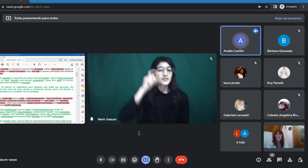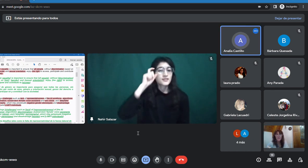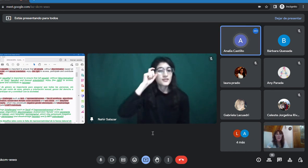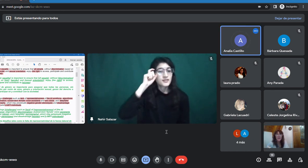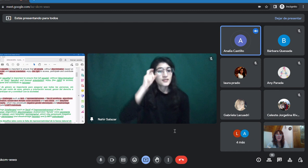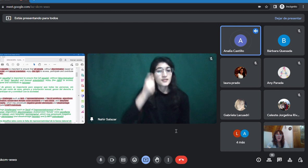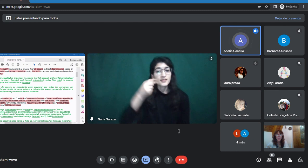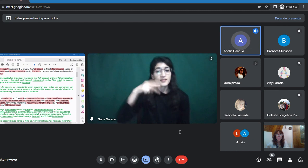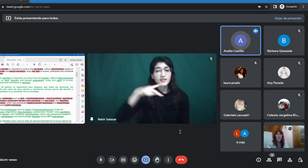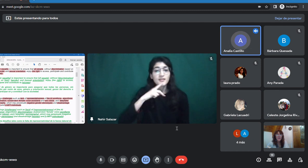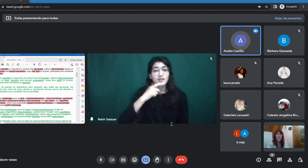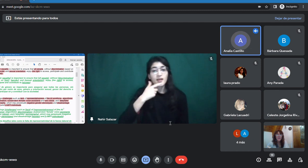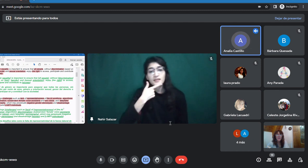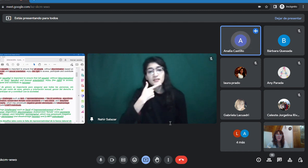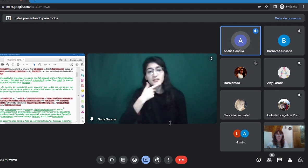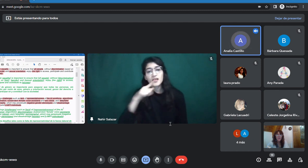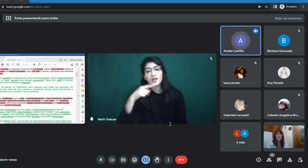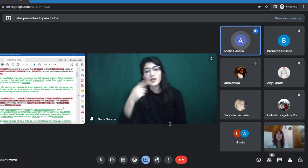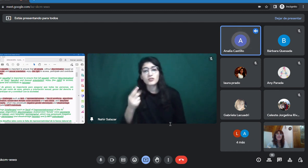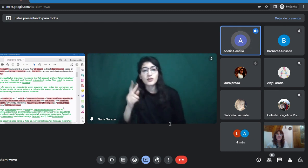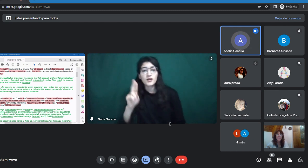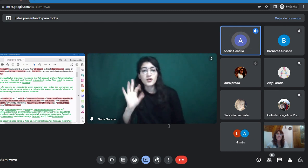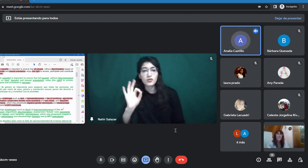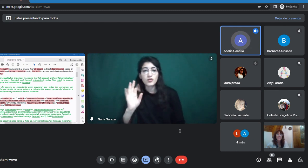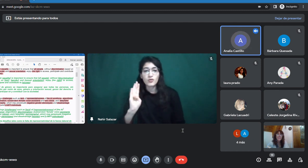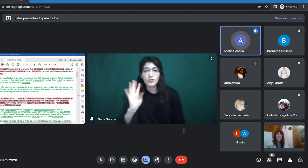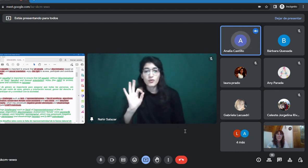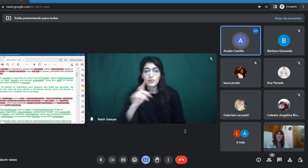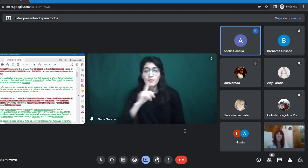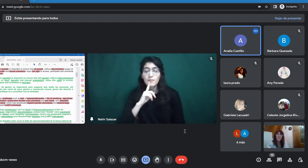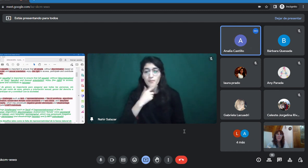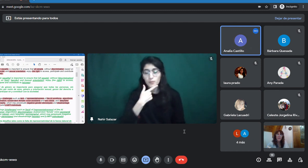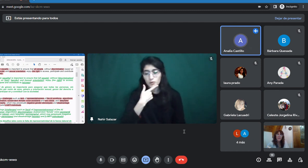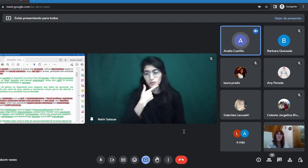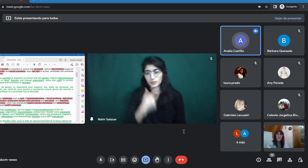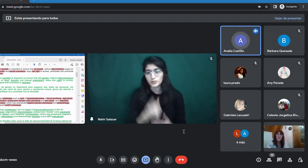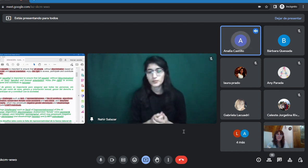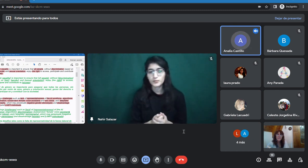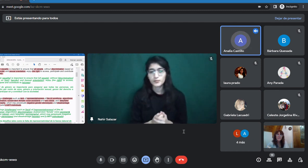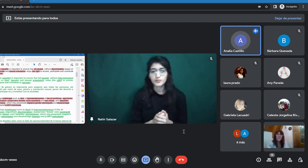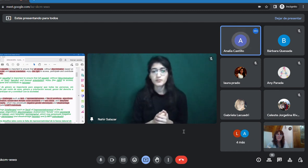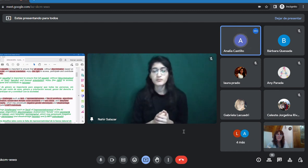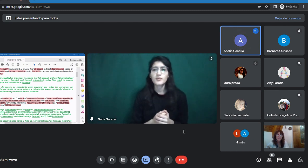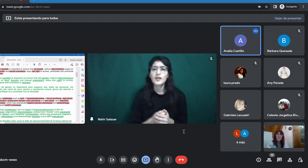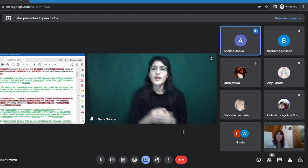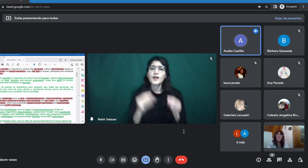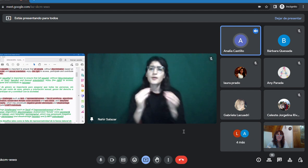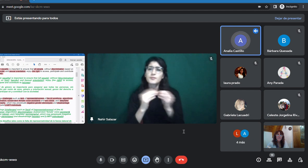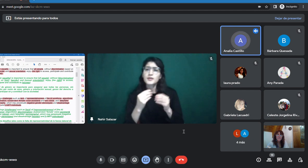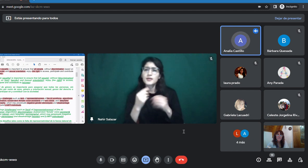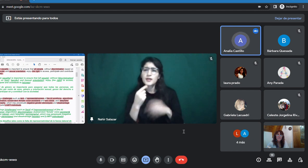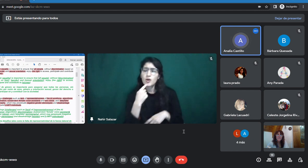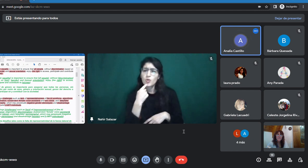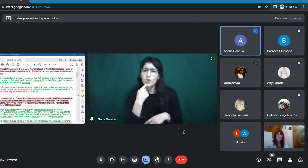Eso. Una consulta, cuando sí. Están entre comillas,